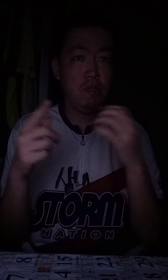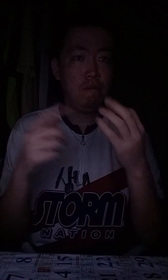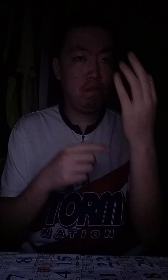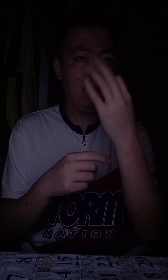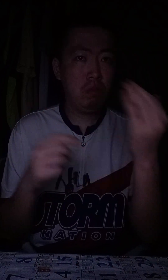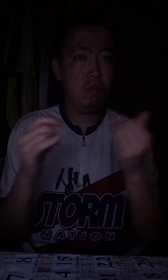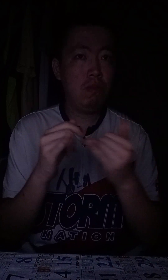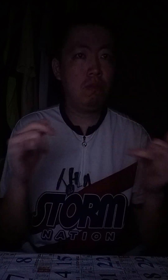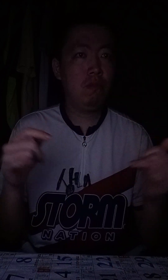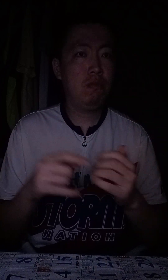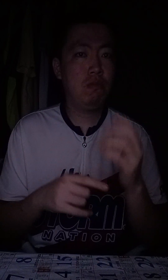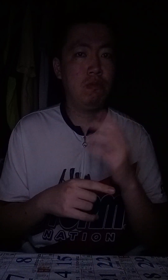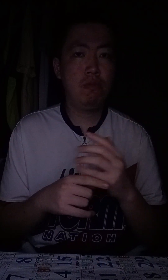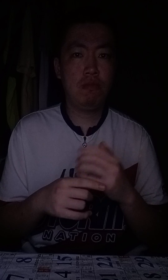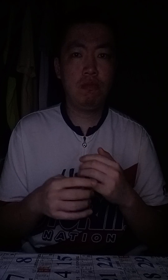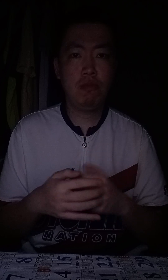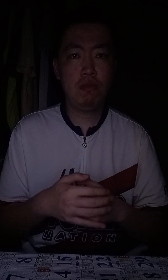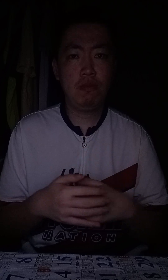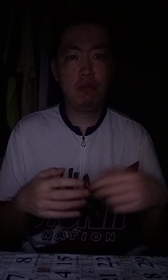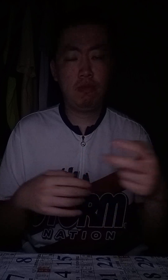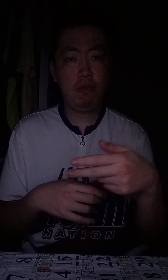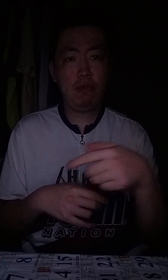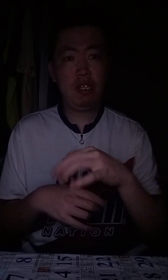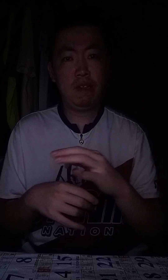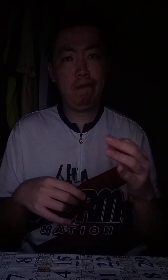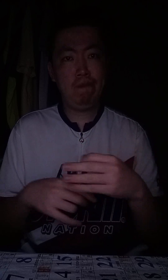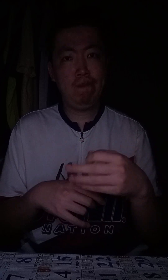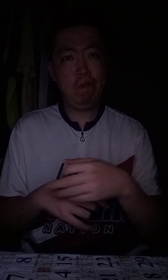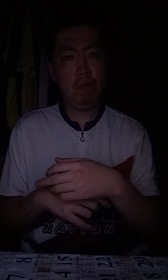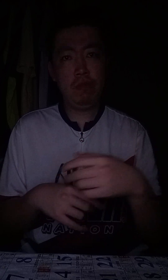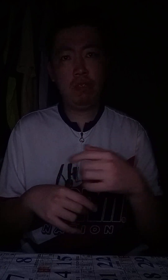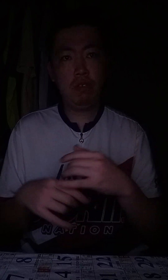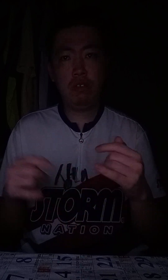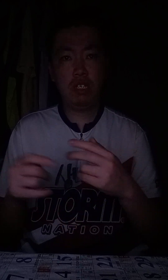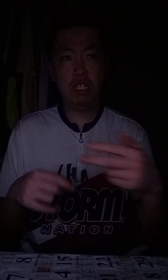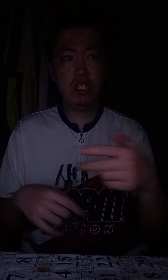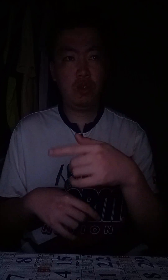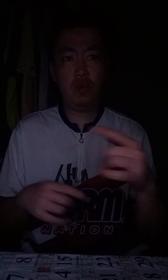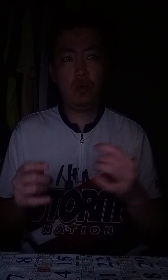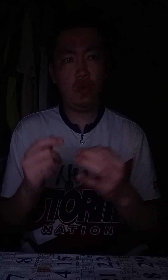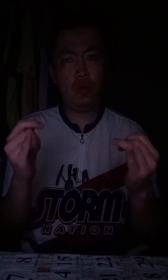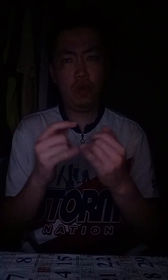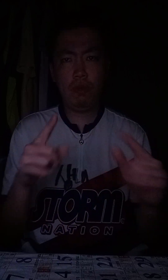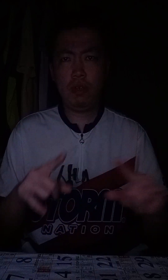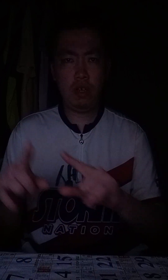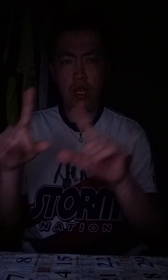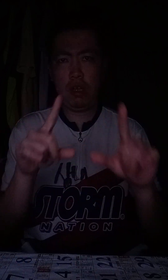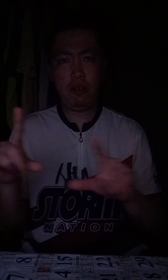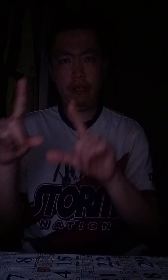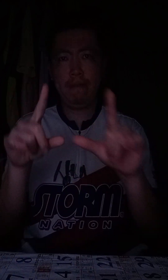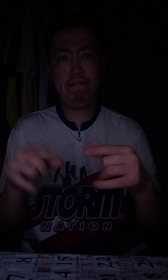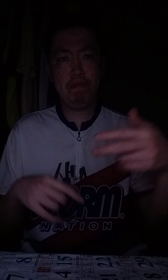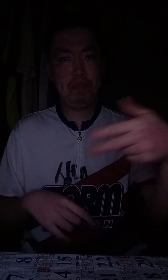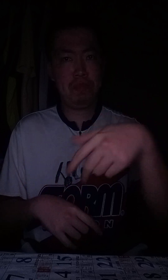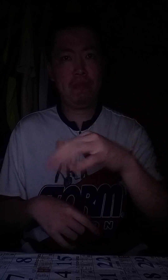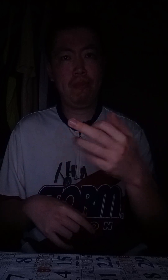있습니다. 올림픽 개최와 함께 내년 말까지 친환경 대중교통 시스템을 갖추려고 했던 강릉시의